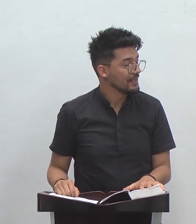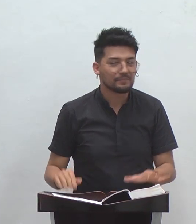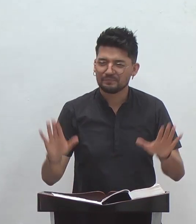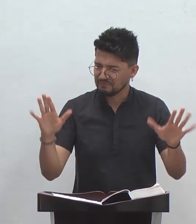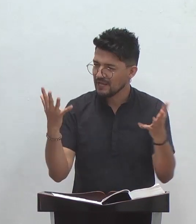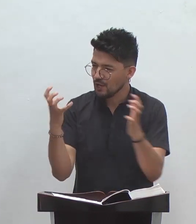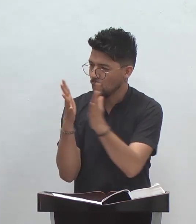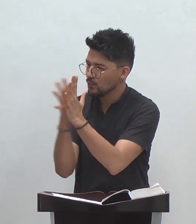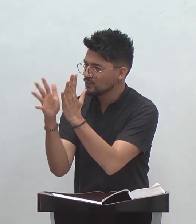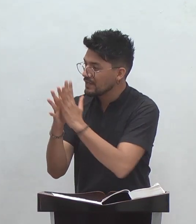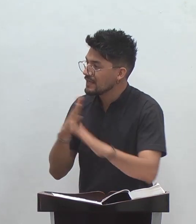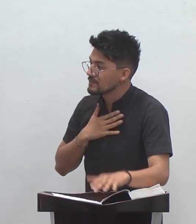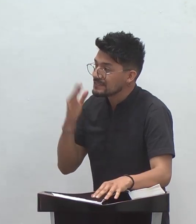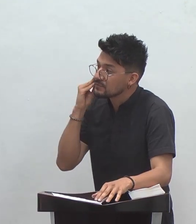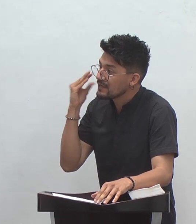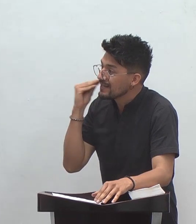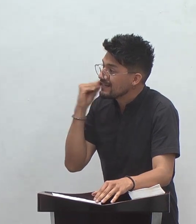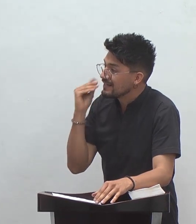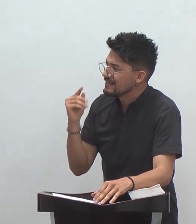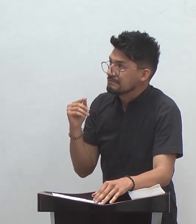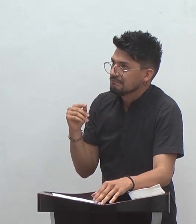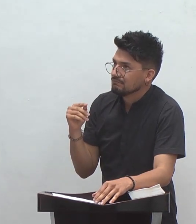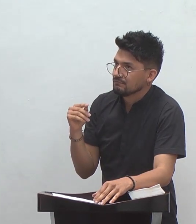alerta. Quiero contarle una experiencia.